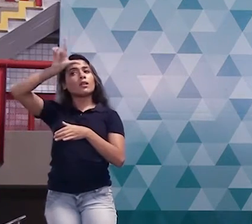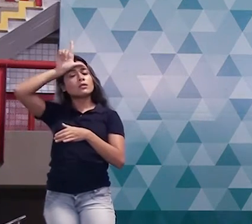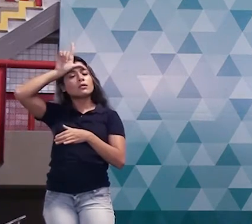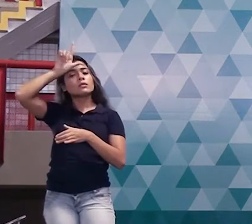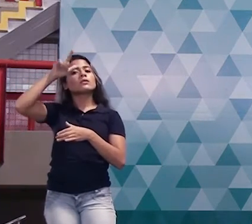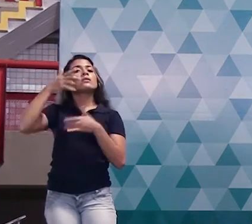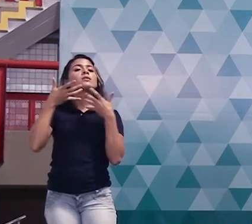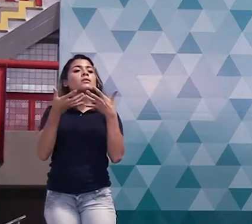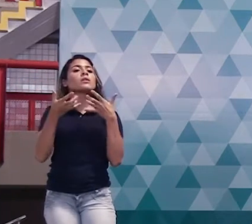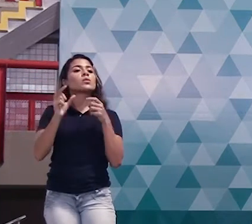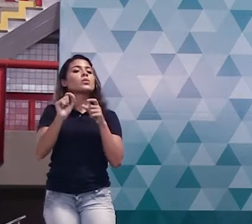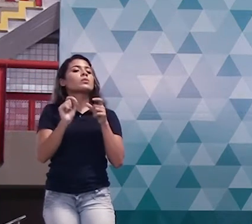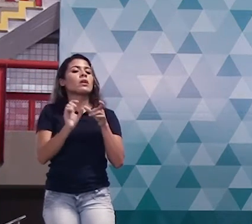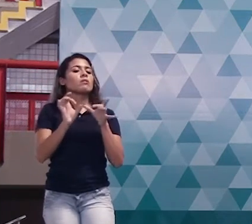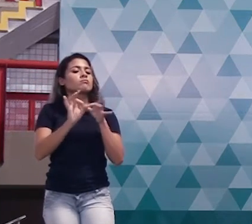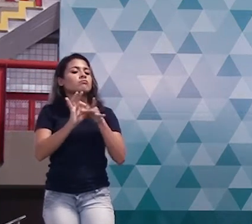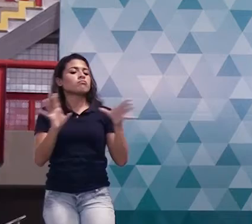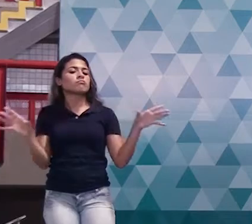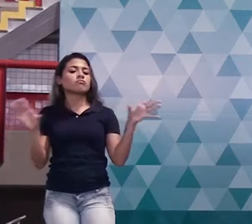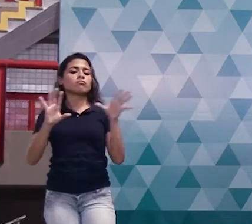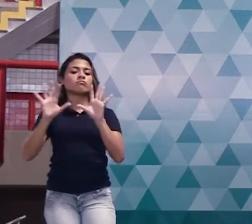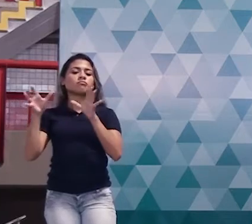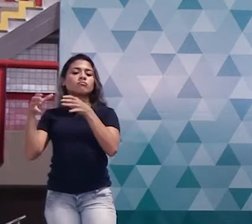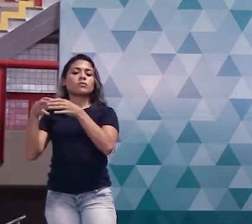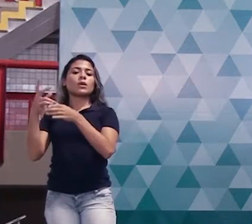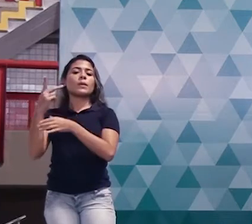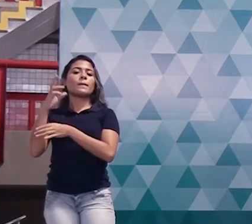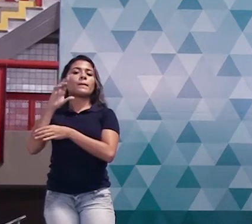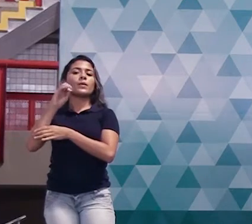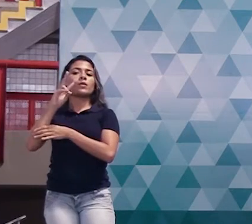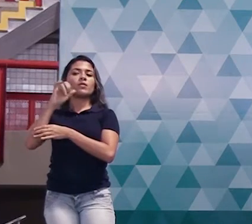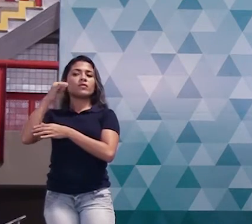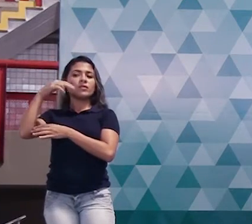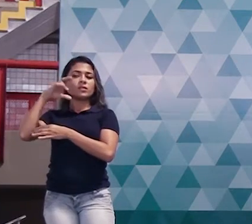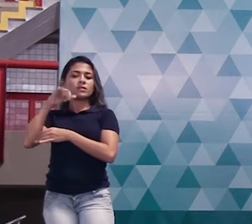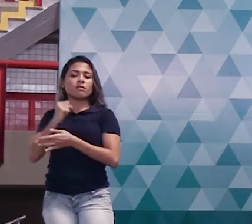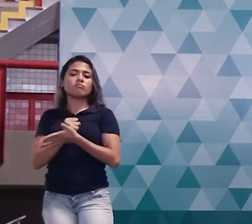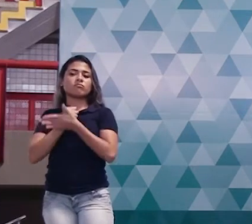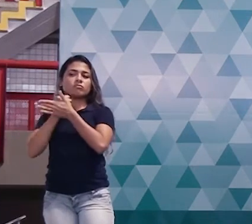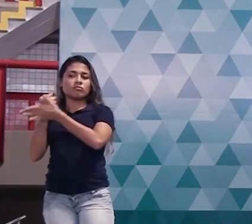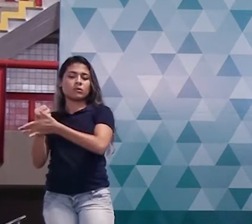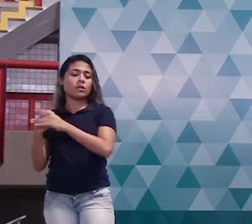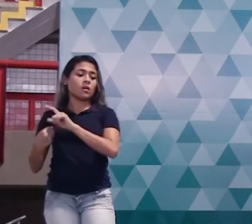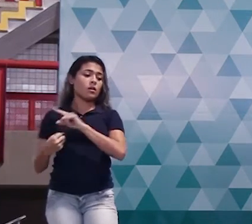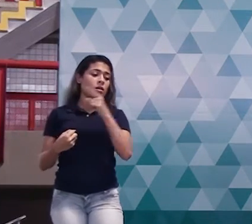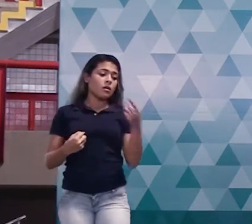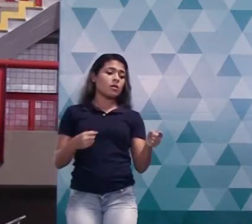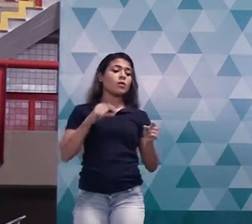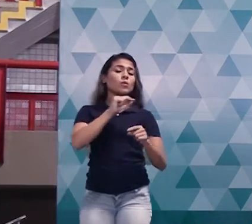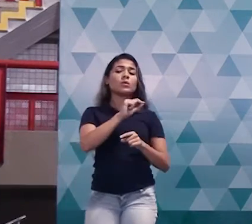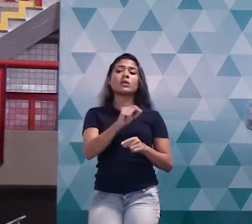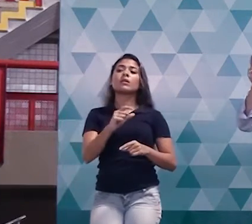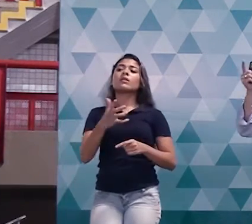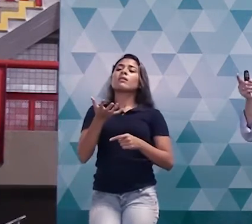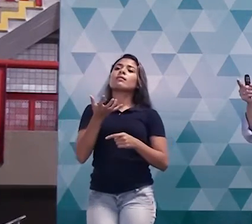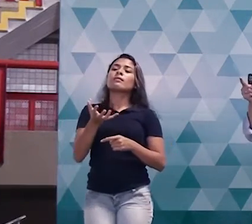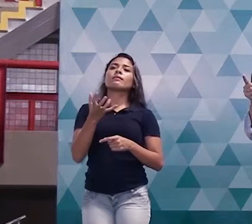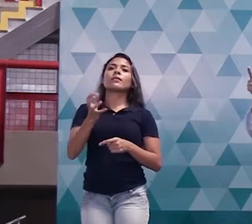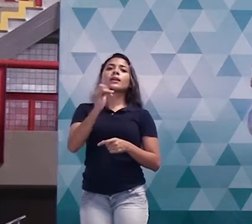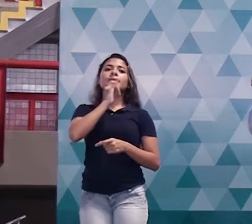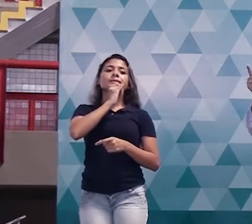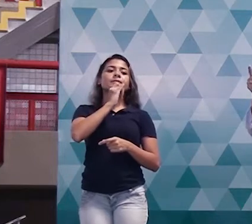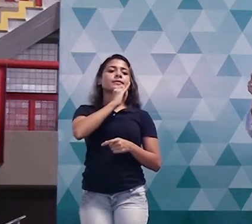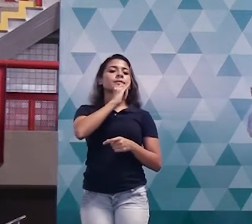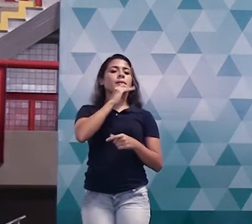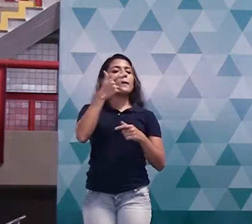seus interesses particulares. O grupo de tendência conservadora defendia uma centralização política. Como foram 9 anos